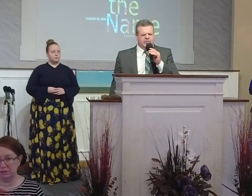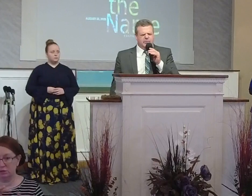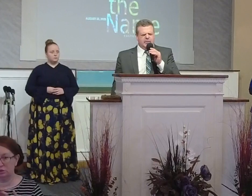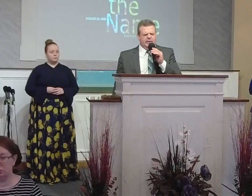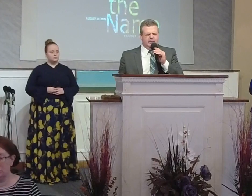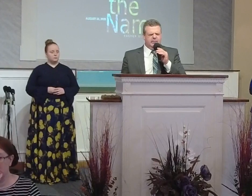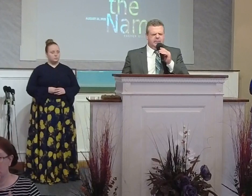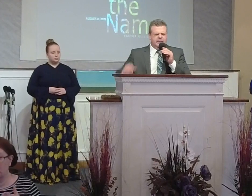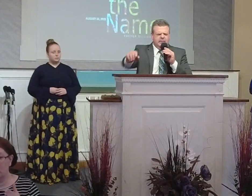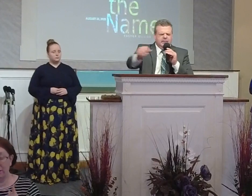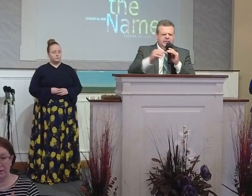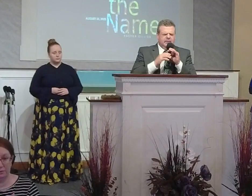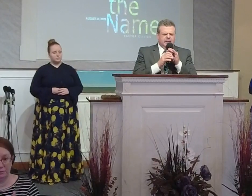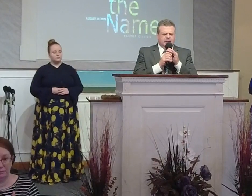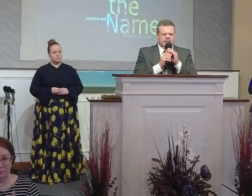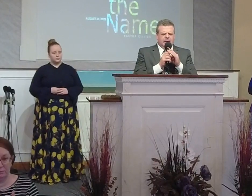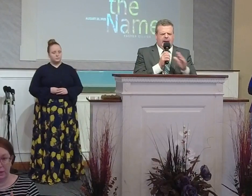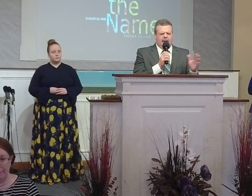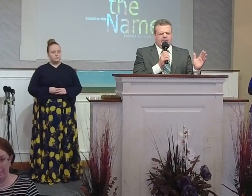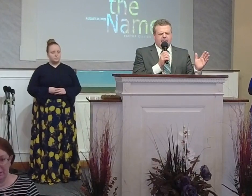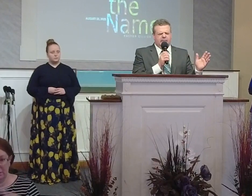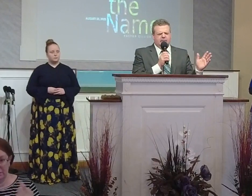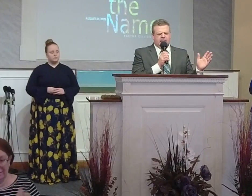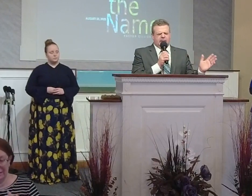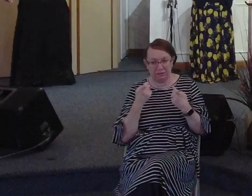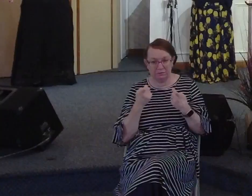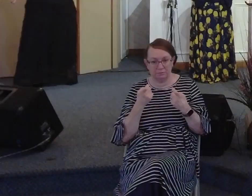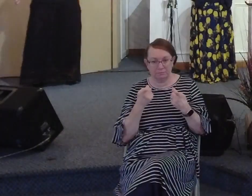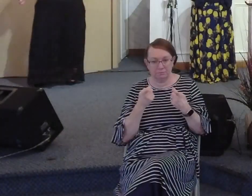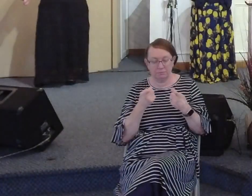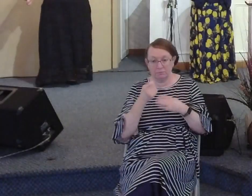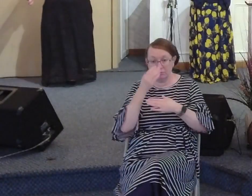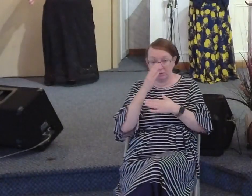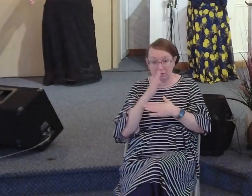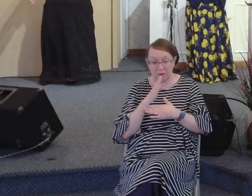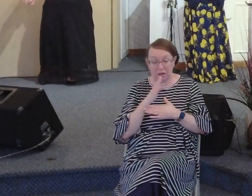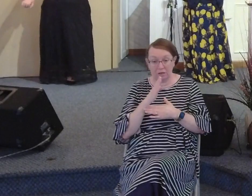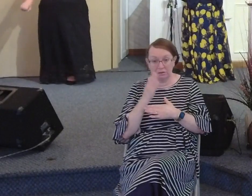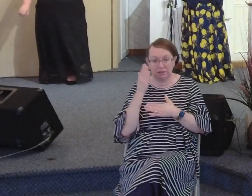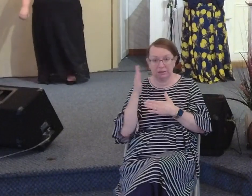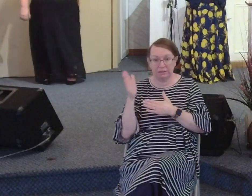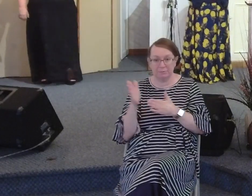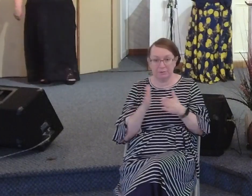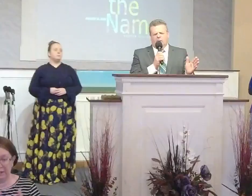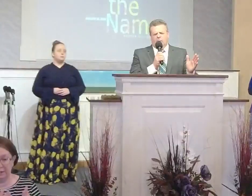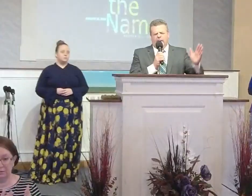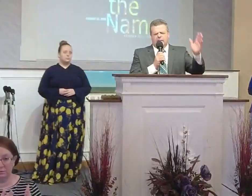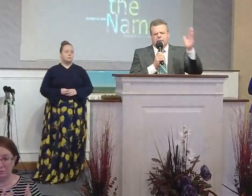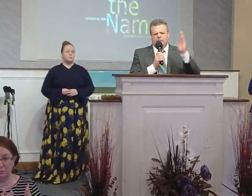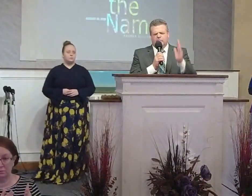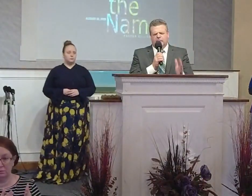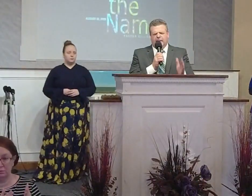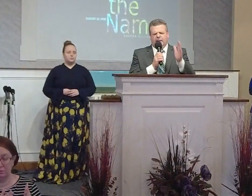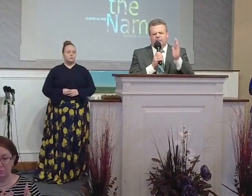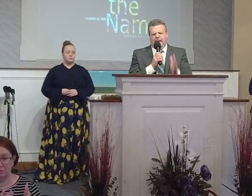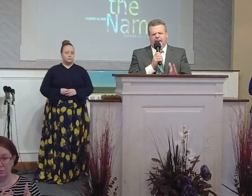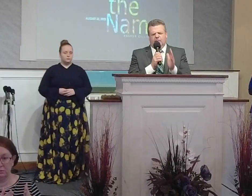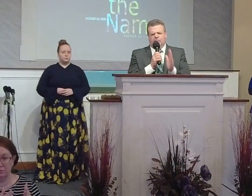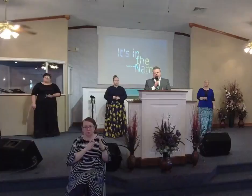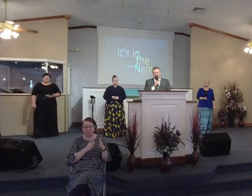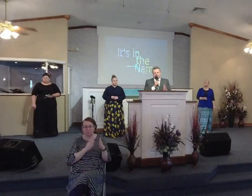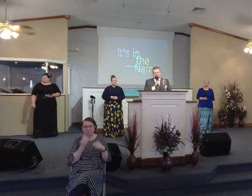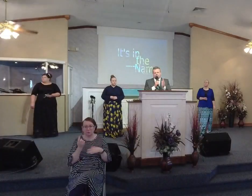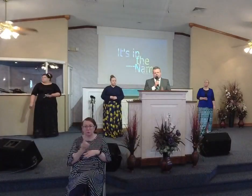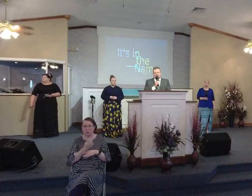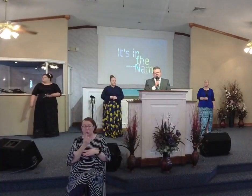elección elija el camino de la separación. Y Dios, con su plan,